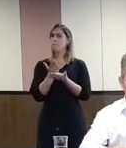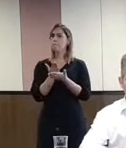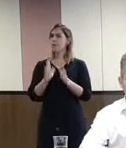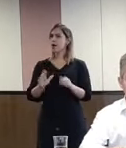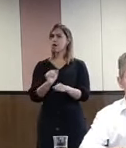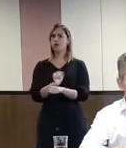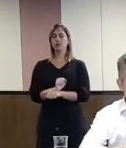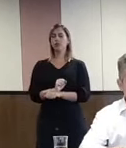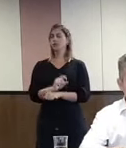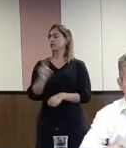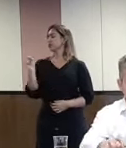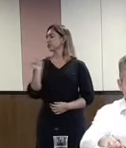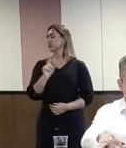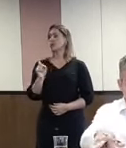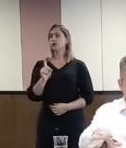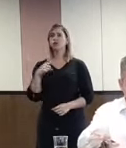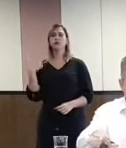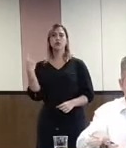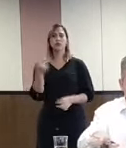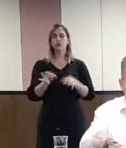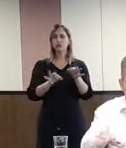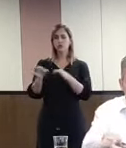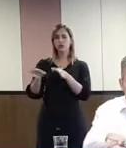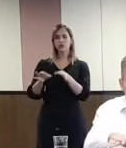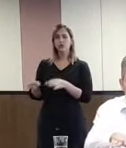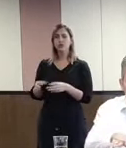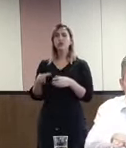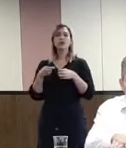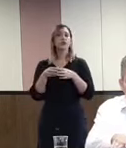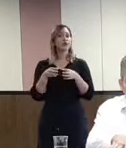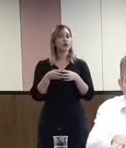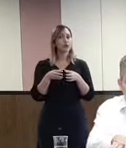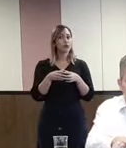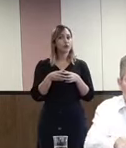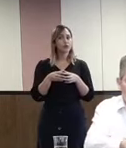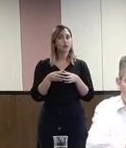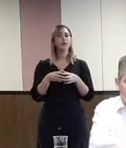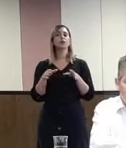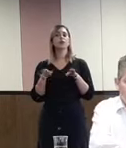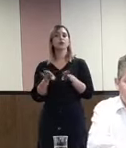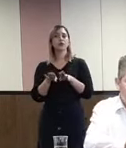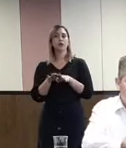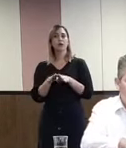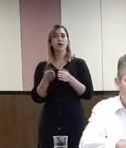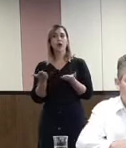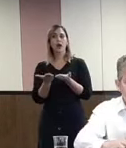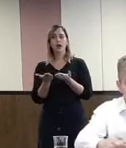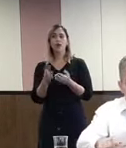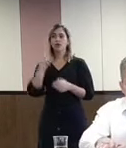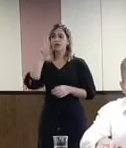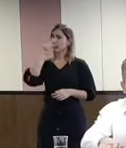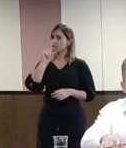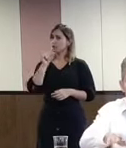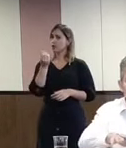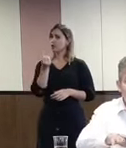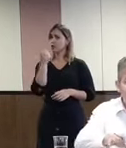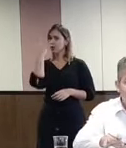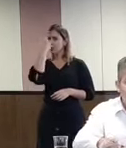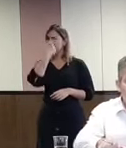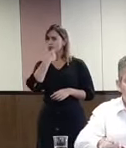suas atividades aqui. Nós criamos um regime transitório, reduzimos para 6 horas, fizemos